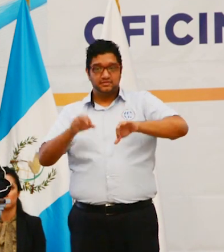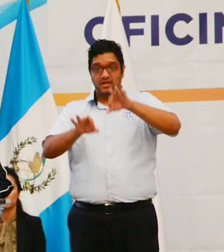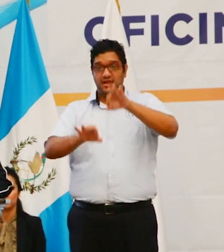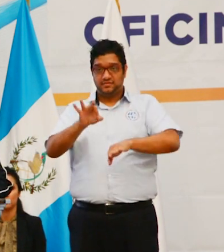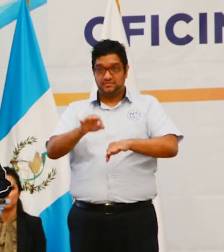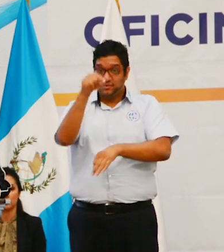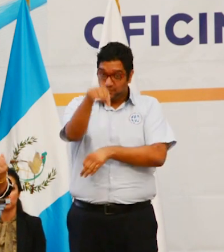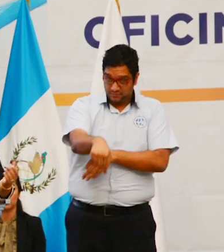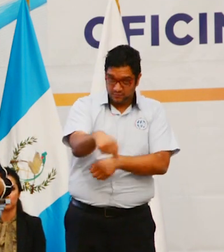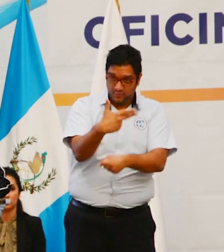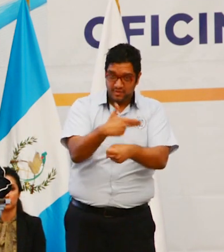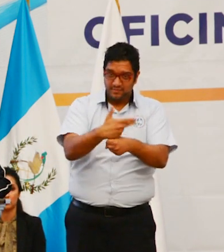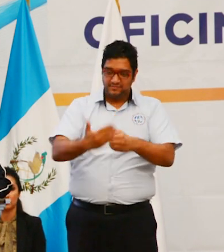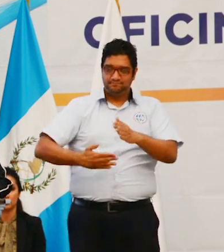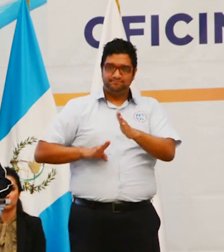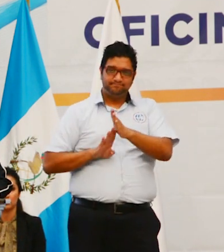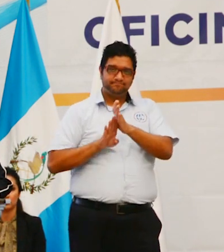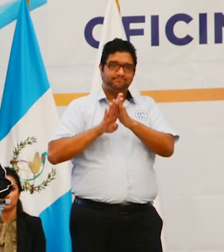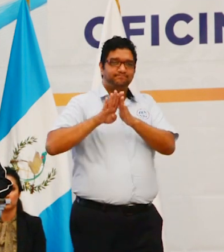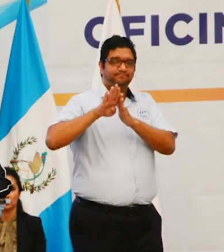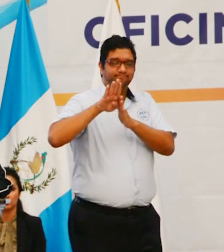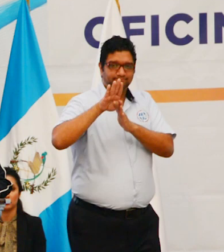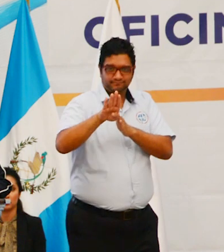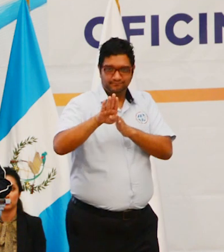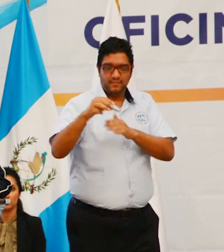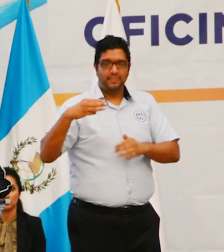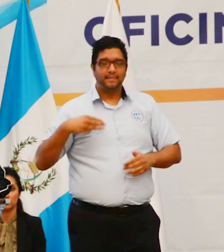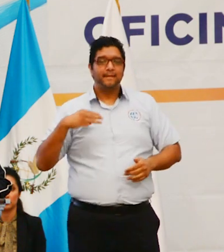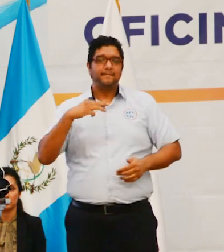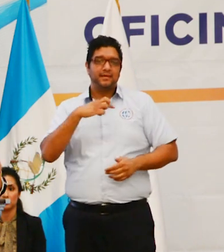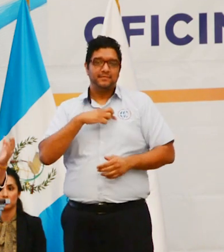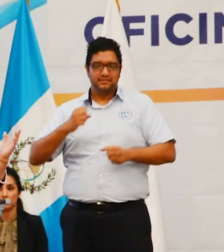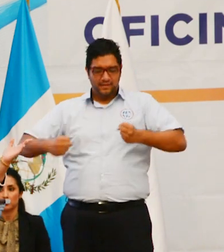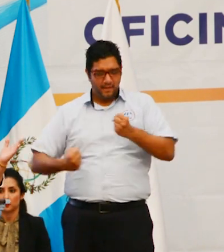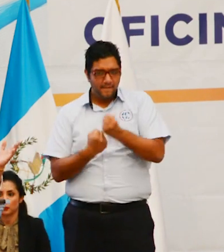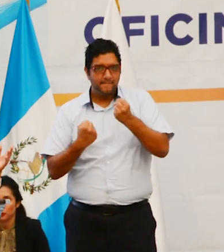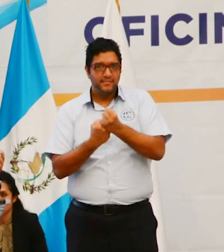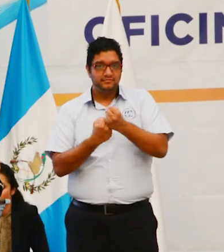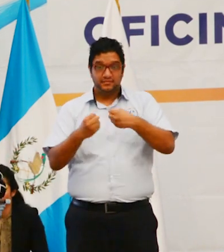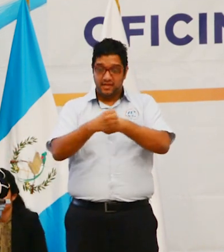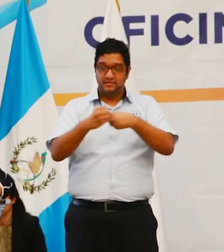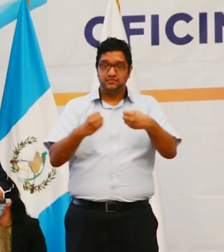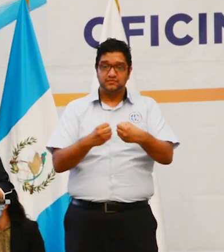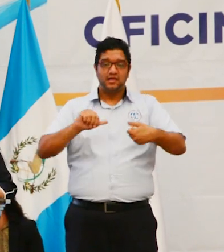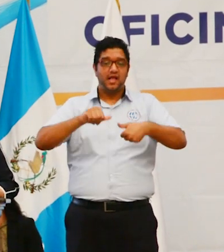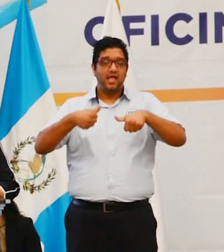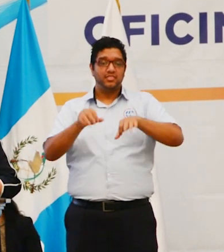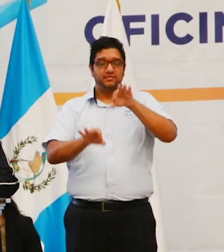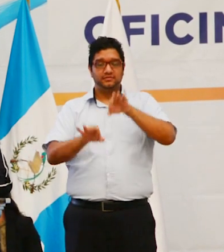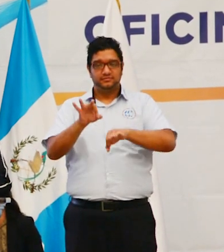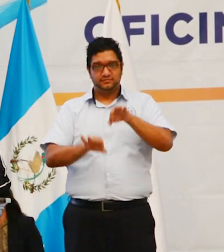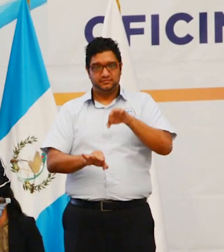paso que está dando Guatemala, que el Ministerio Público está promoviendo precisamente en esta oficina de acceso a la